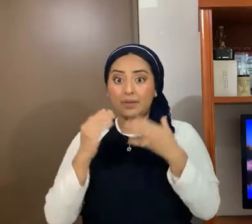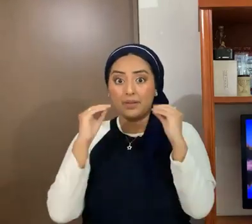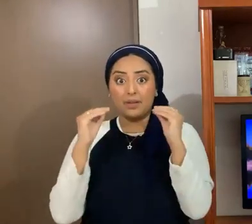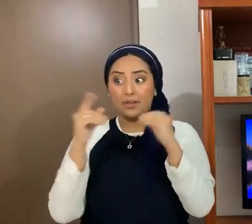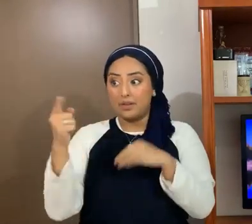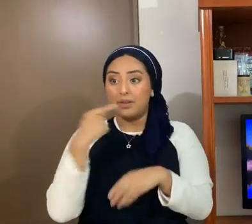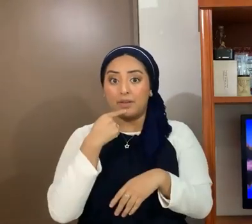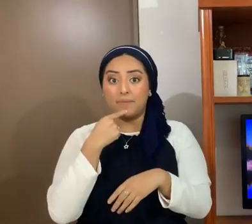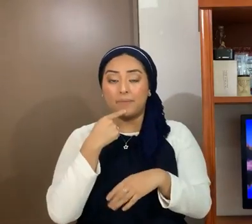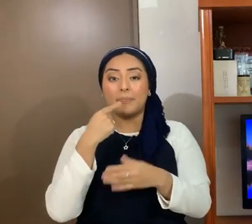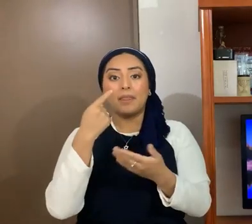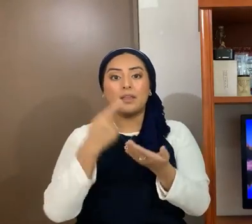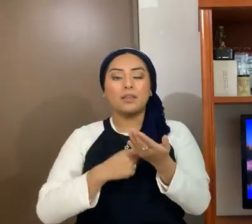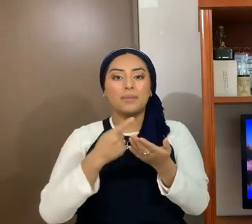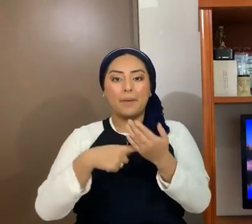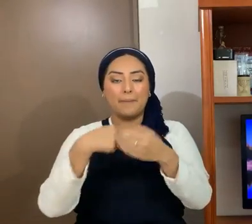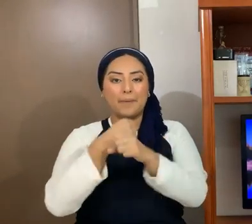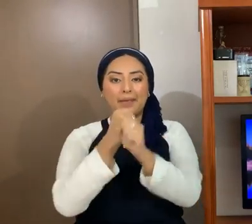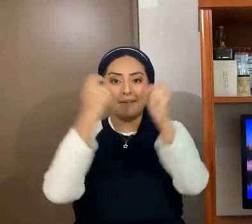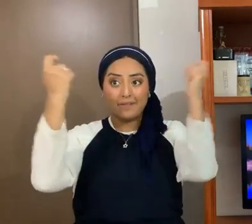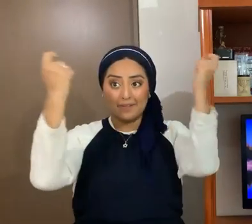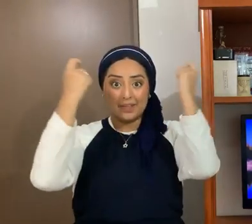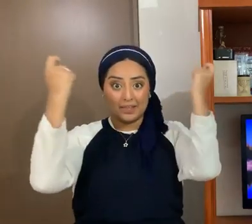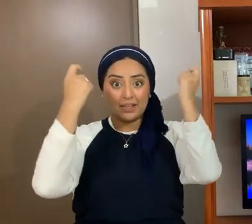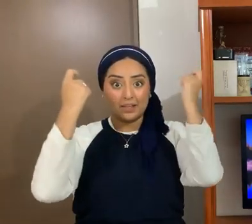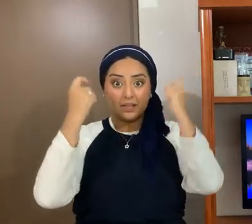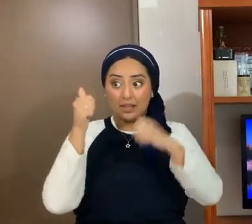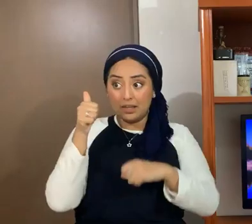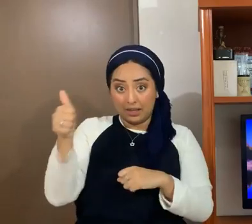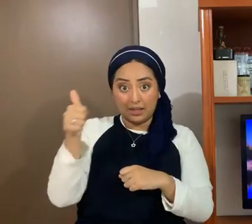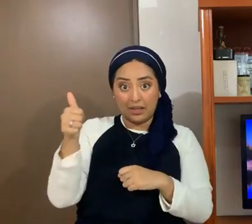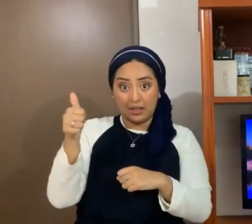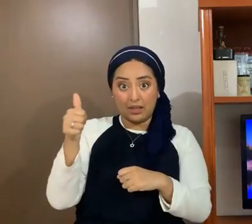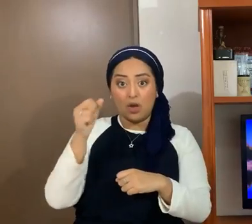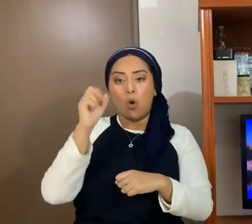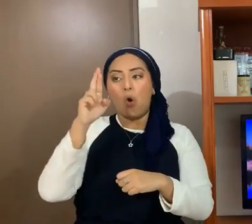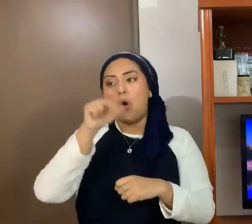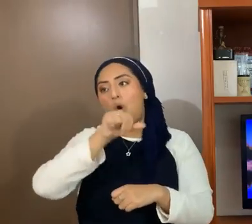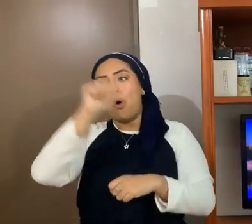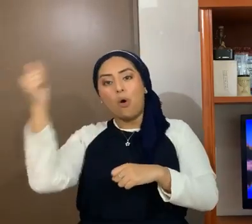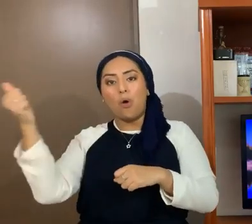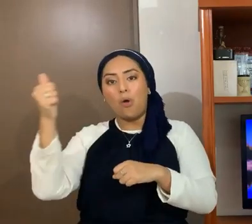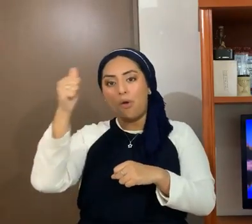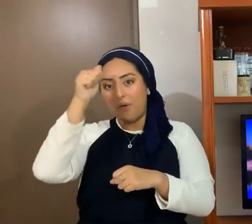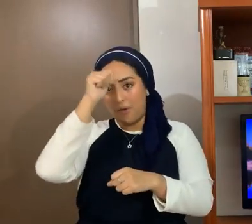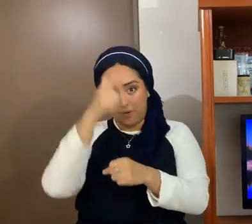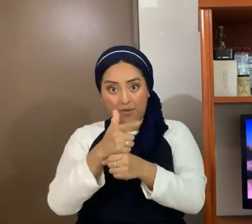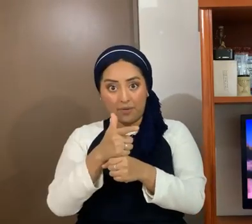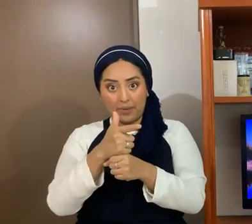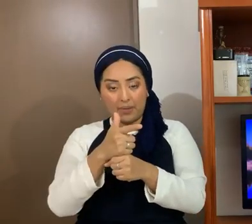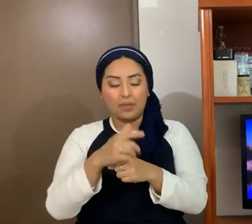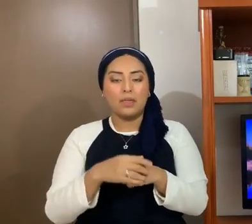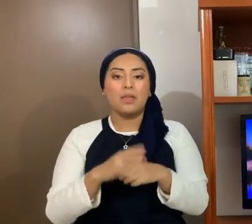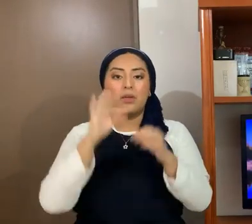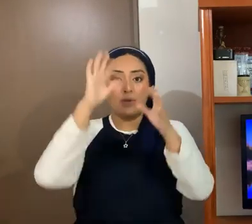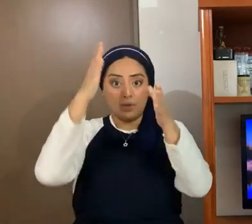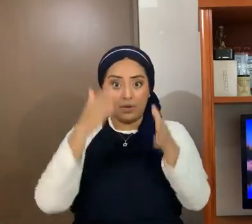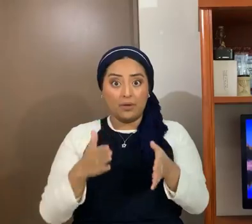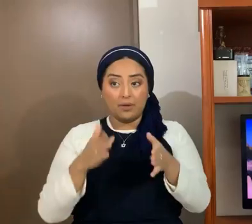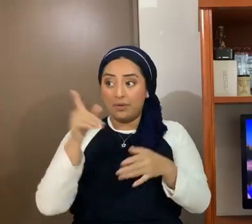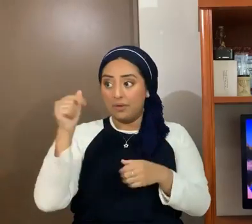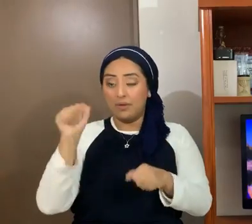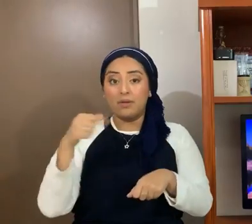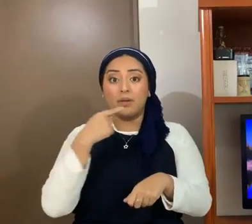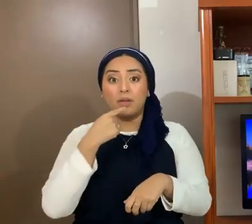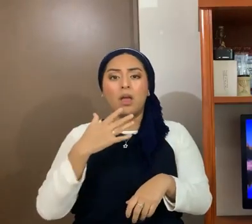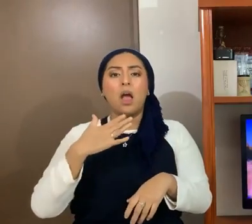muchos temas. Cuando se organizan las fiestas, él u otros príncipes del pueblo, los roín, por ejemplo, podrían